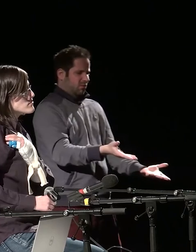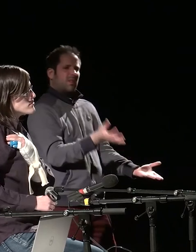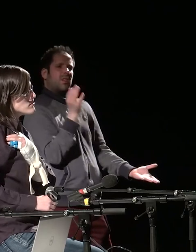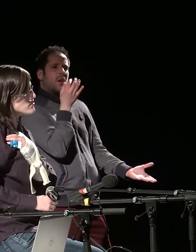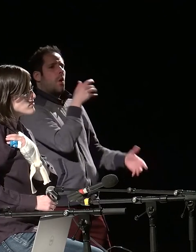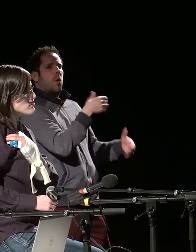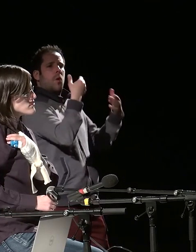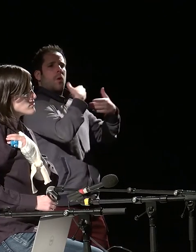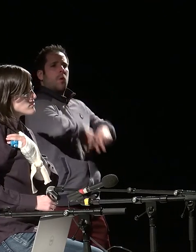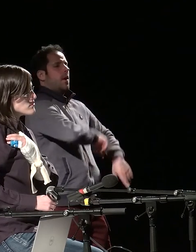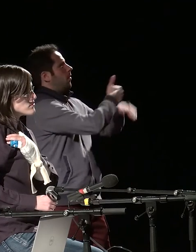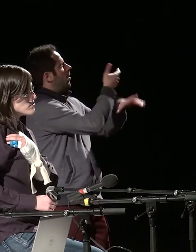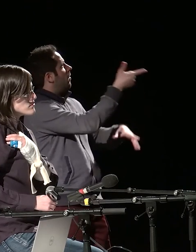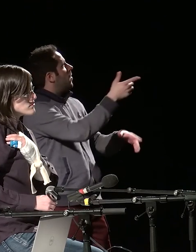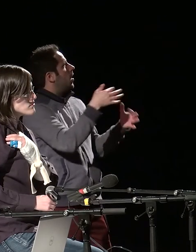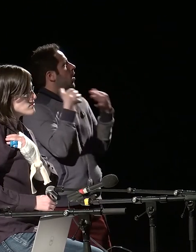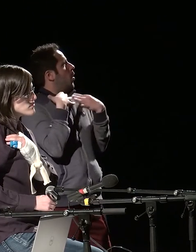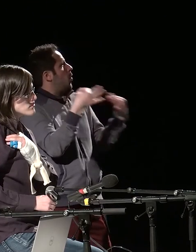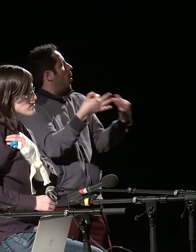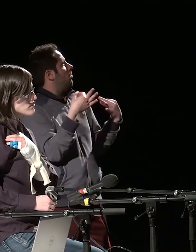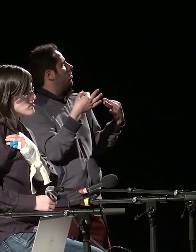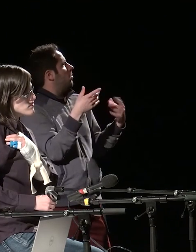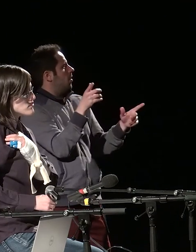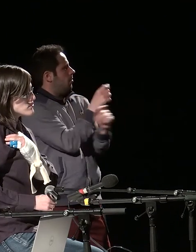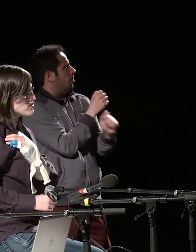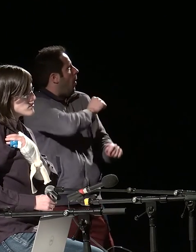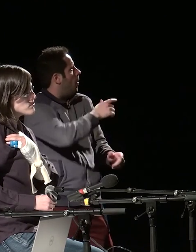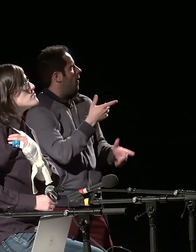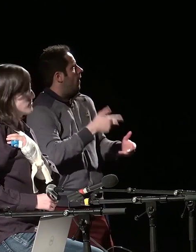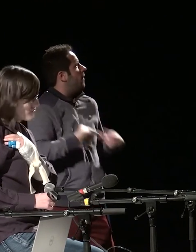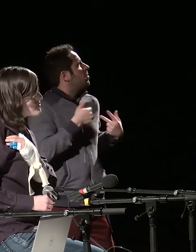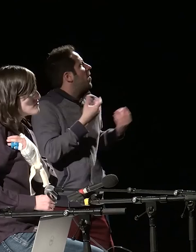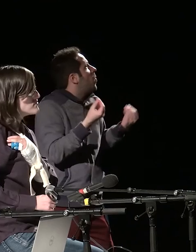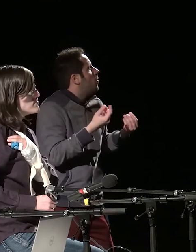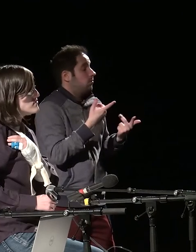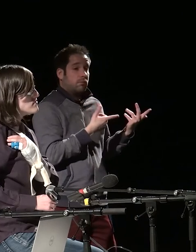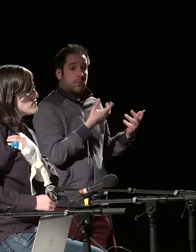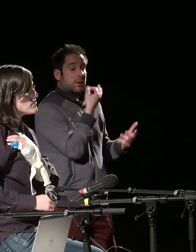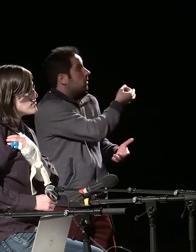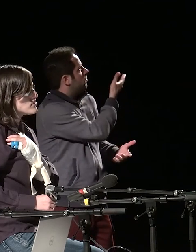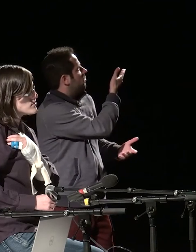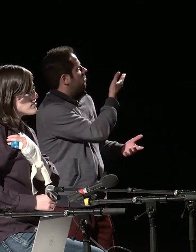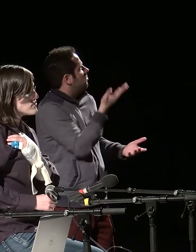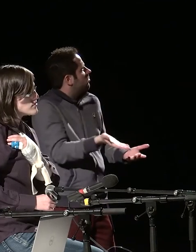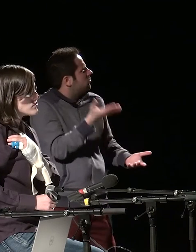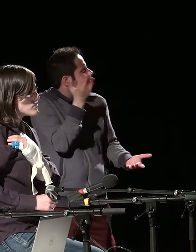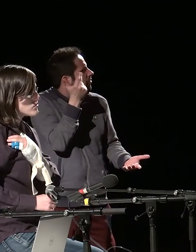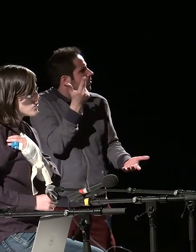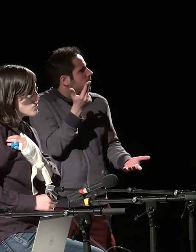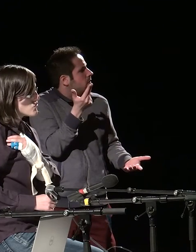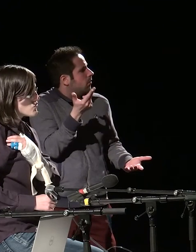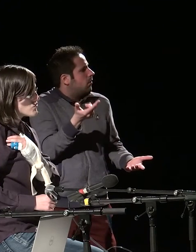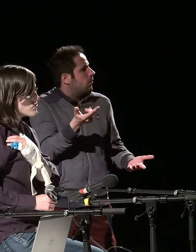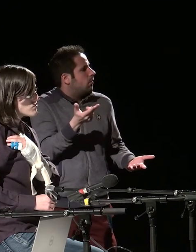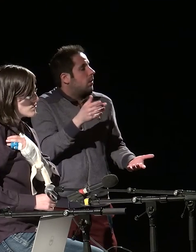au gouvernement, au FAI, vous respectez pas la neutralité du net, on tient à avoir une vie privée, on veut pas être épié chez nous, on s'aperçoit d'un coup, c'est ce que disait, c'est ce que